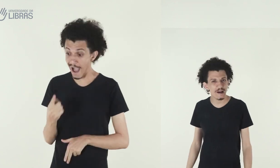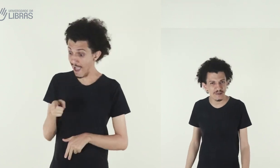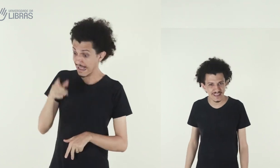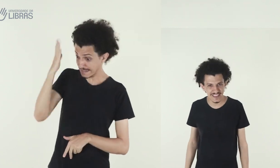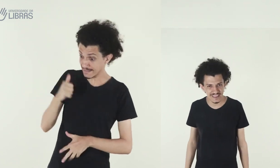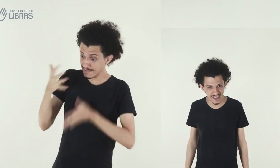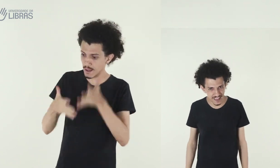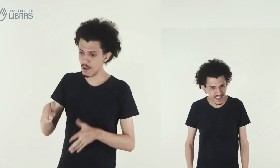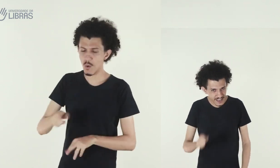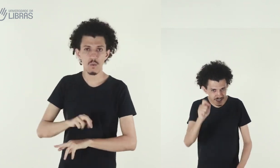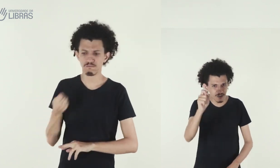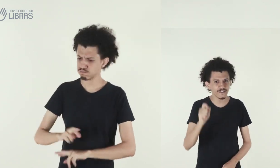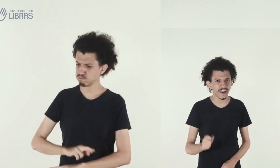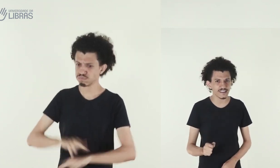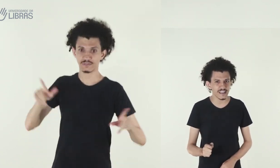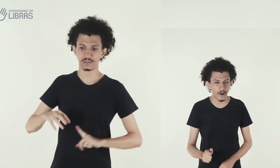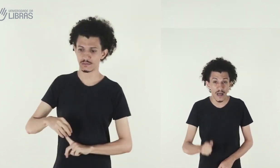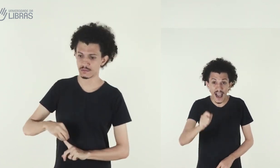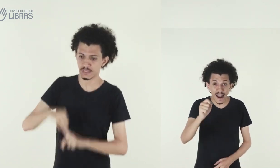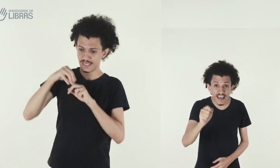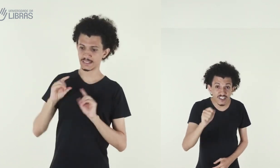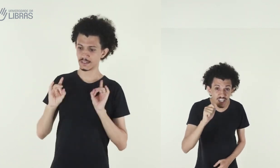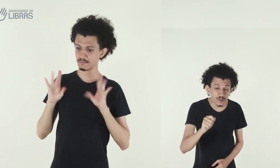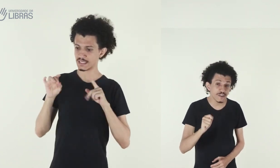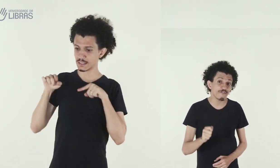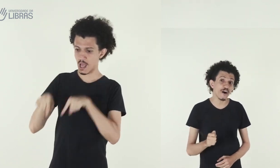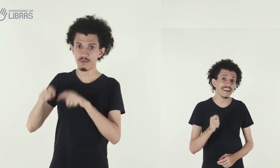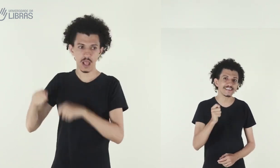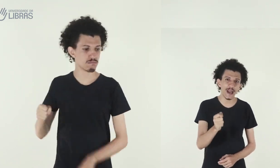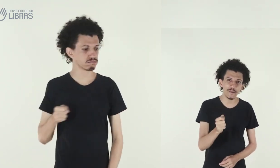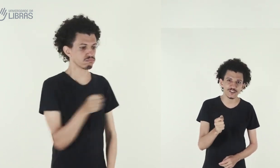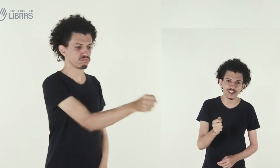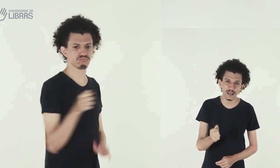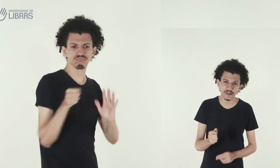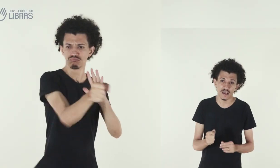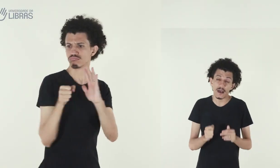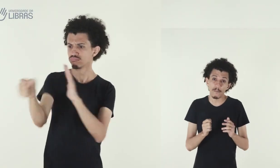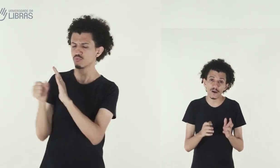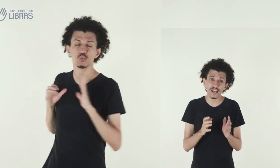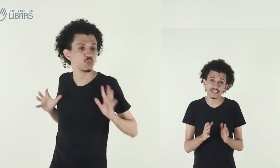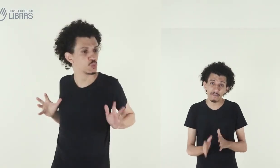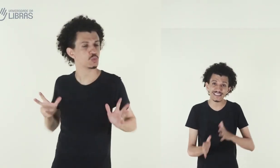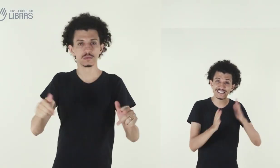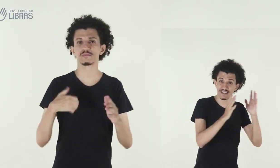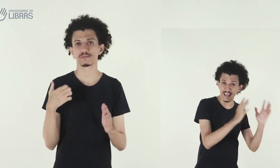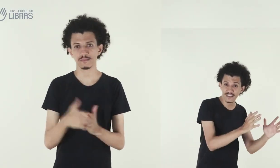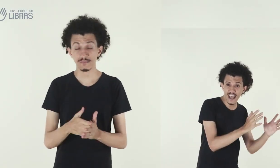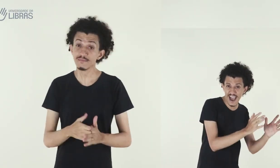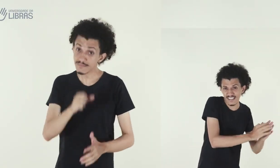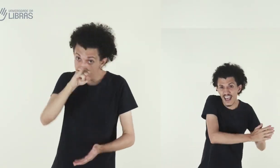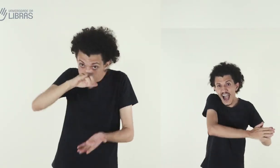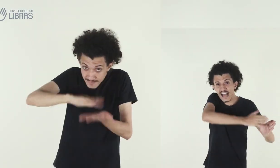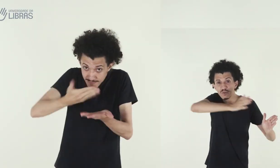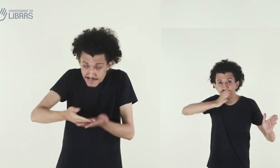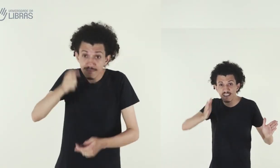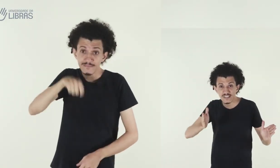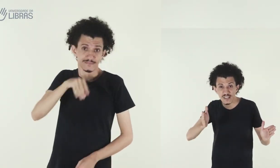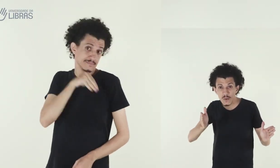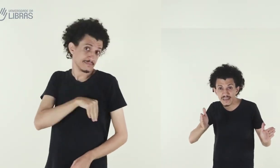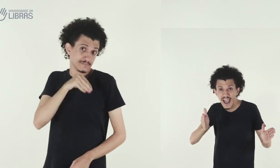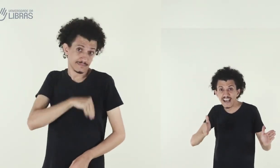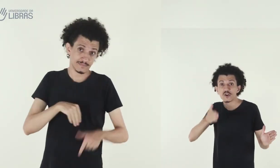pessoas sabem atender. Isso é um diferencial. Além disso, se for intérprete de Libras, pode receber de R$ 70 a